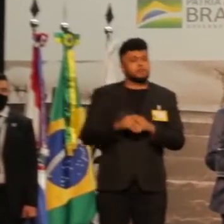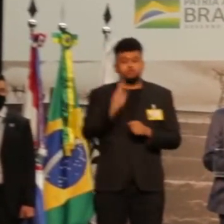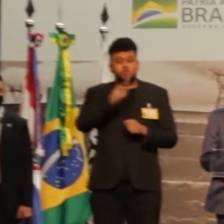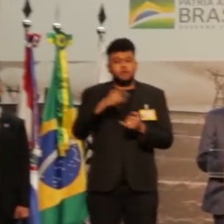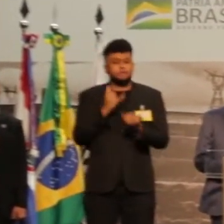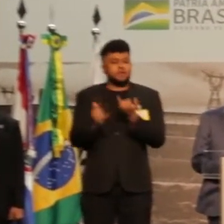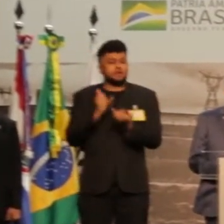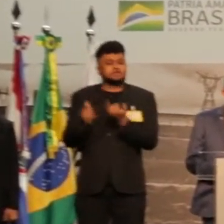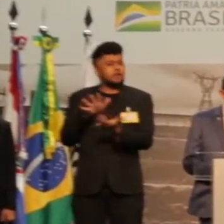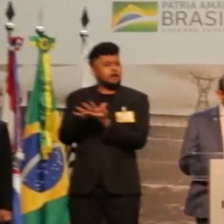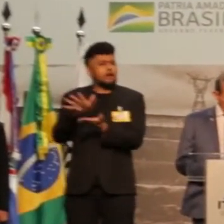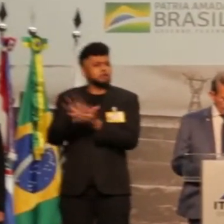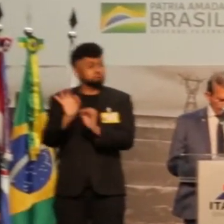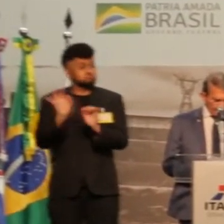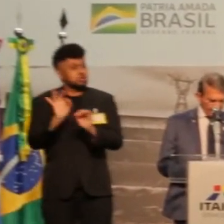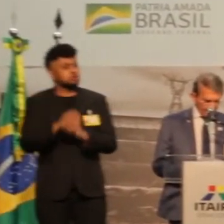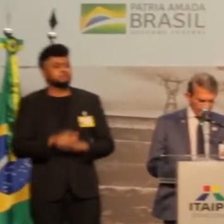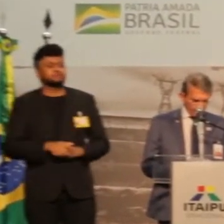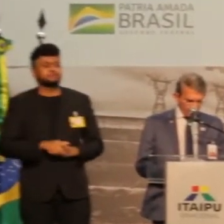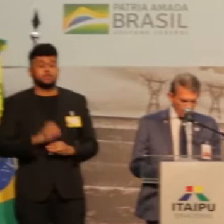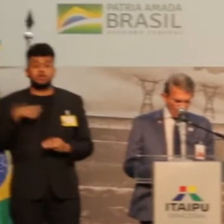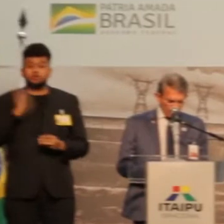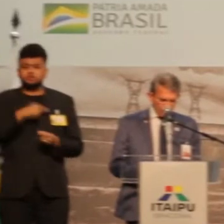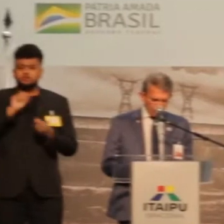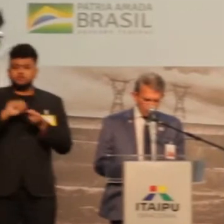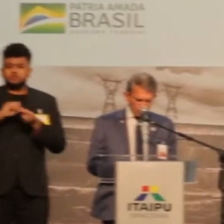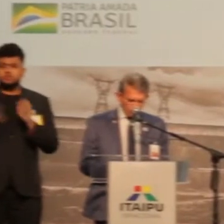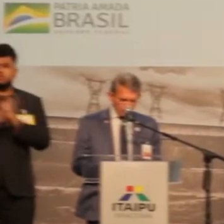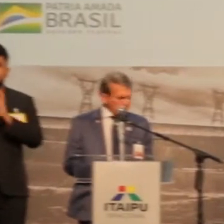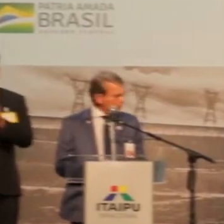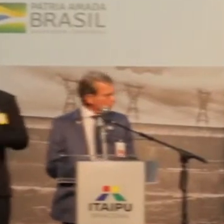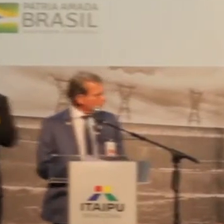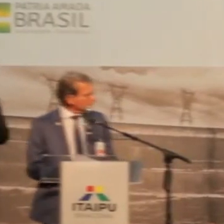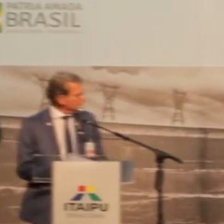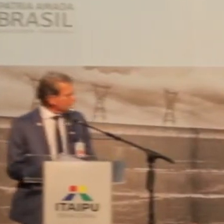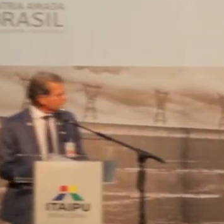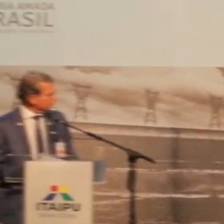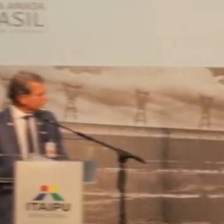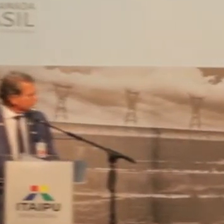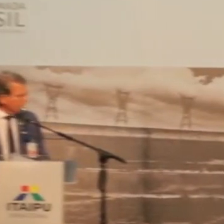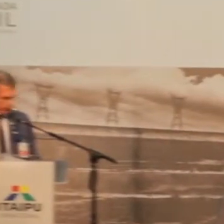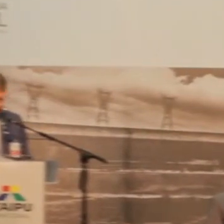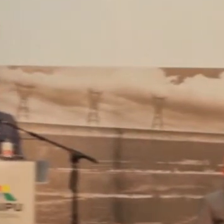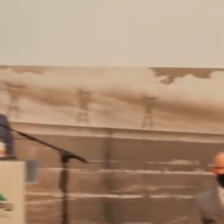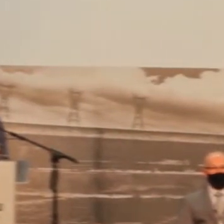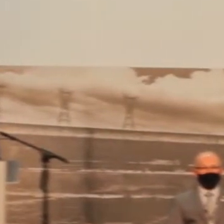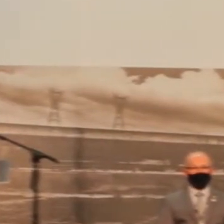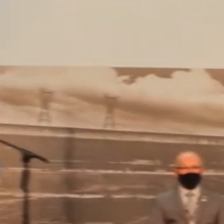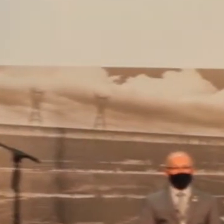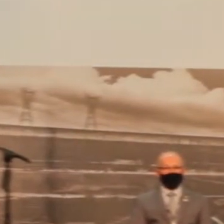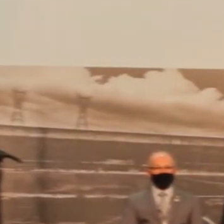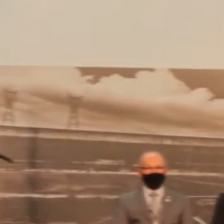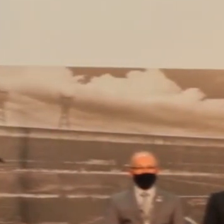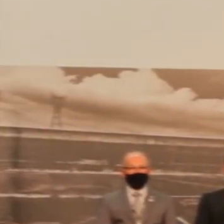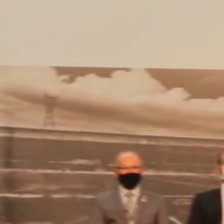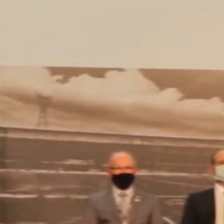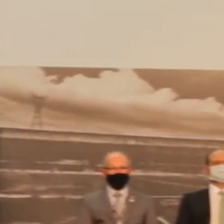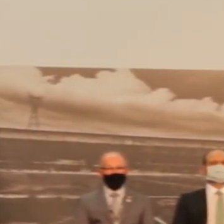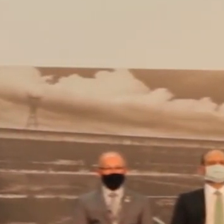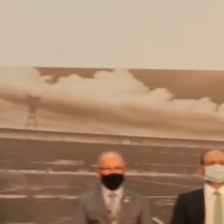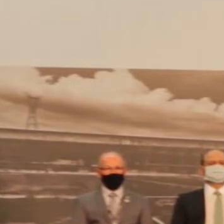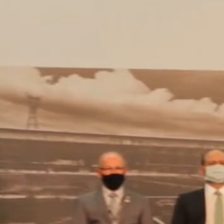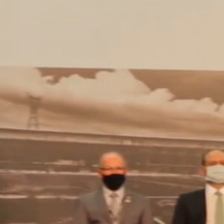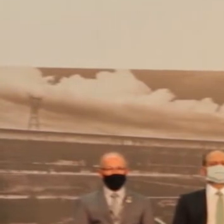e não como uma despesa. Escrevemos nosso código de conduta com as nossas ações